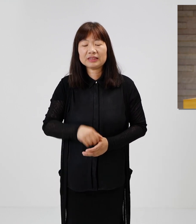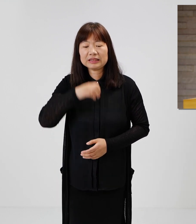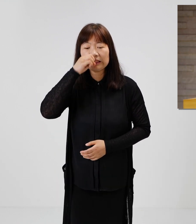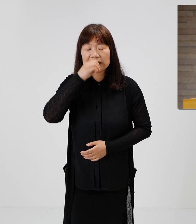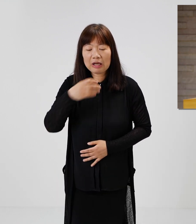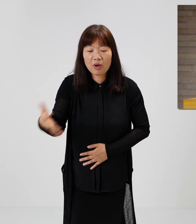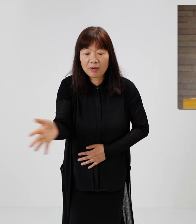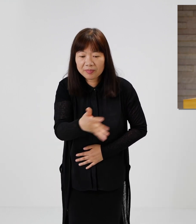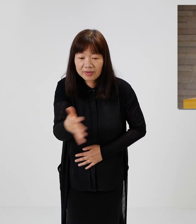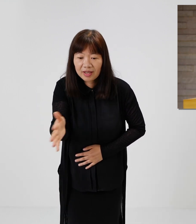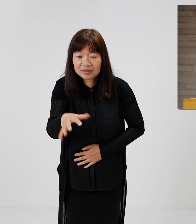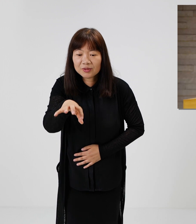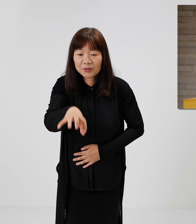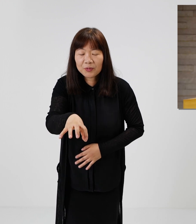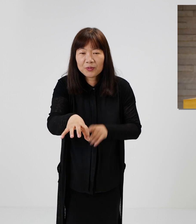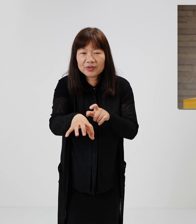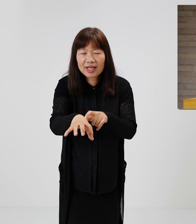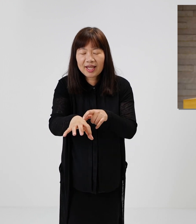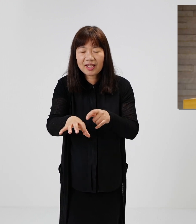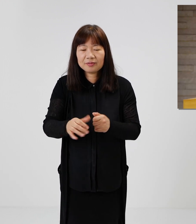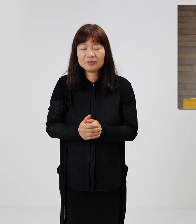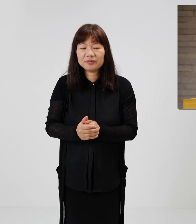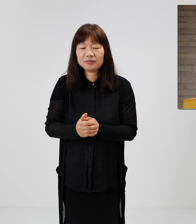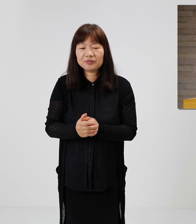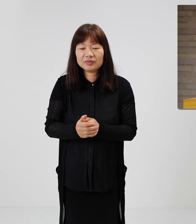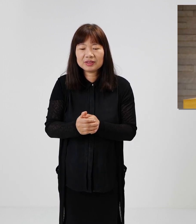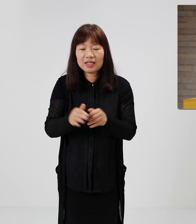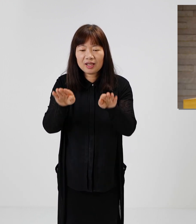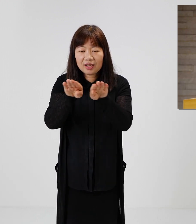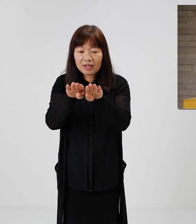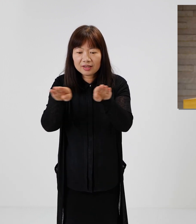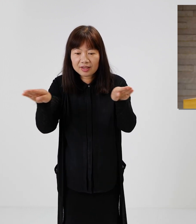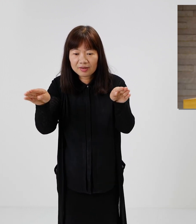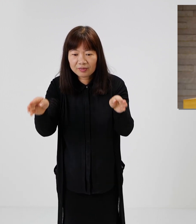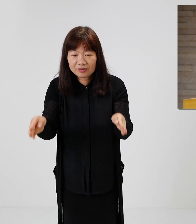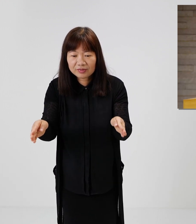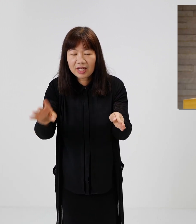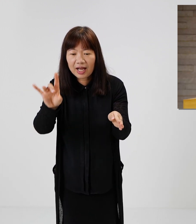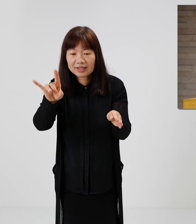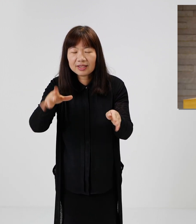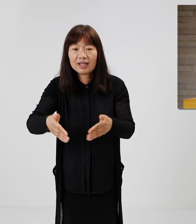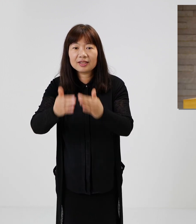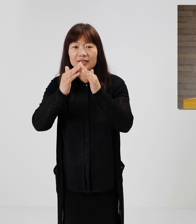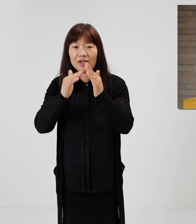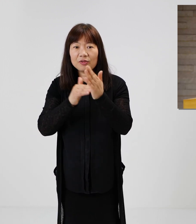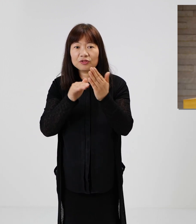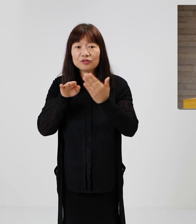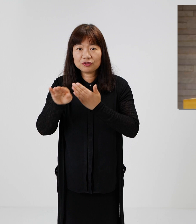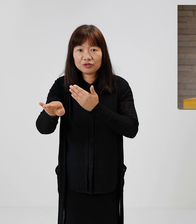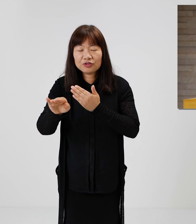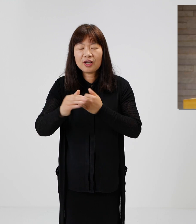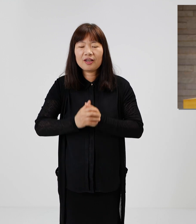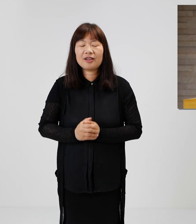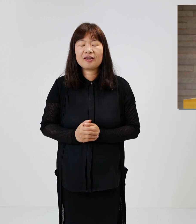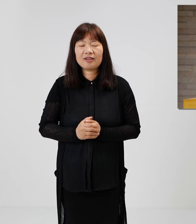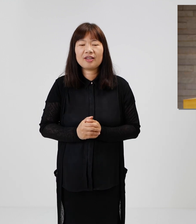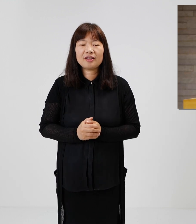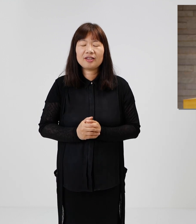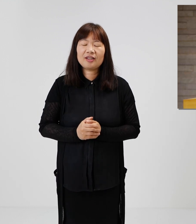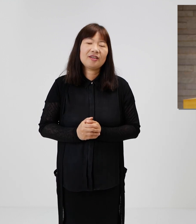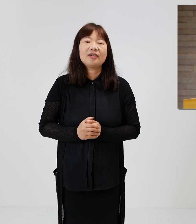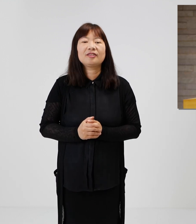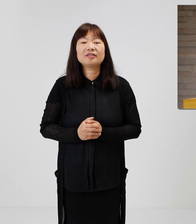땅에다가 세워놓고 아무것도 갖추어지지 않았지만 떠나 외국 생활을